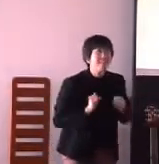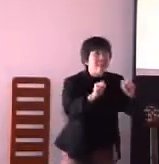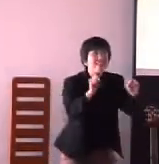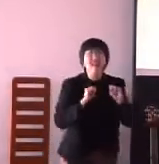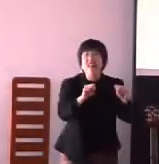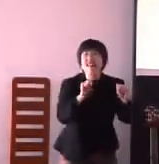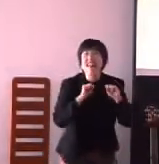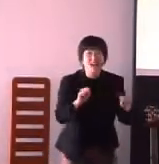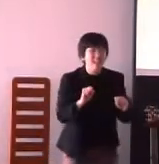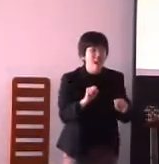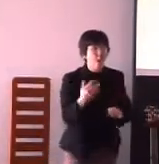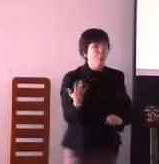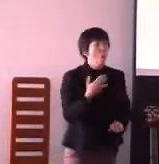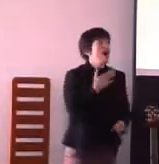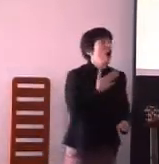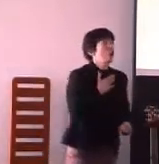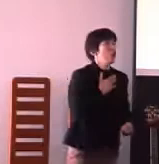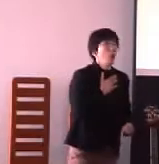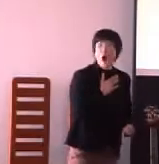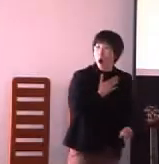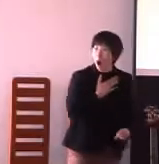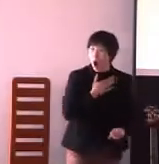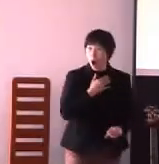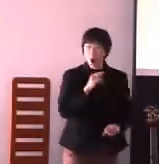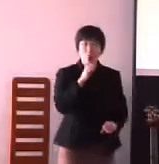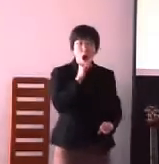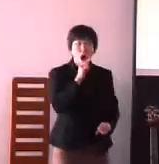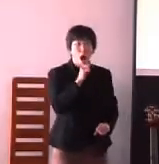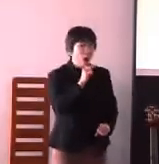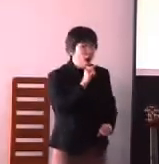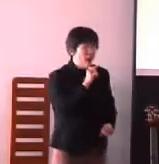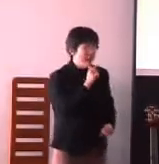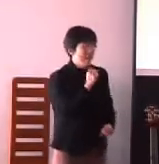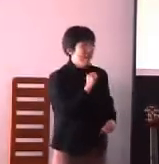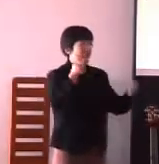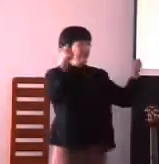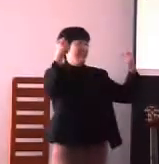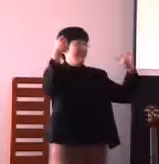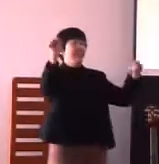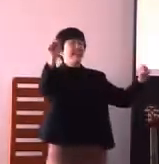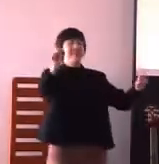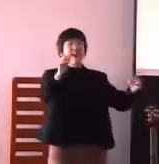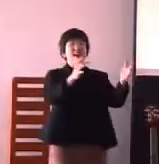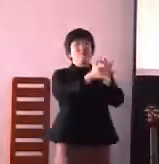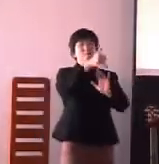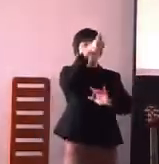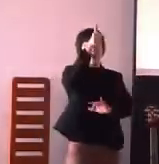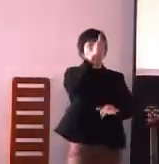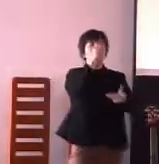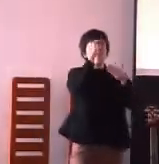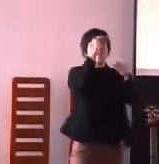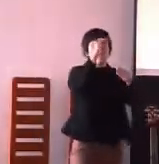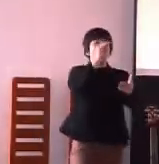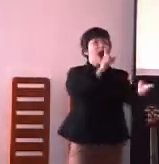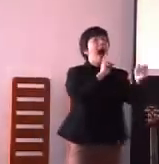やってると、劇をやってると分かる分かる、ああなるほど、ああ御言葉もでき